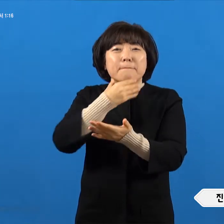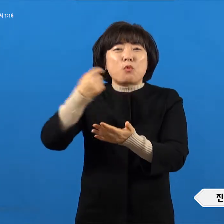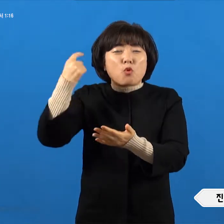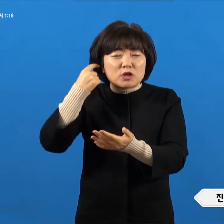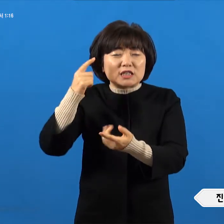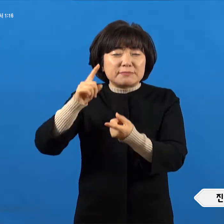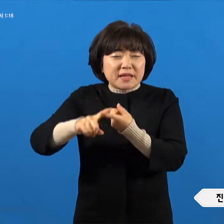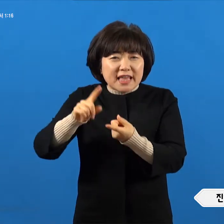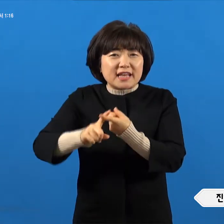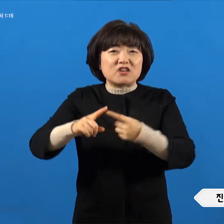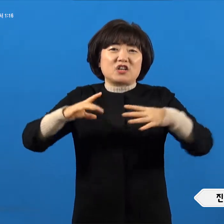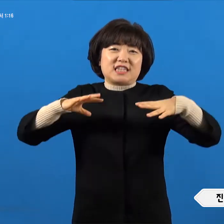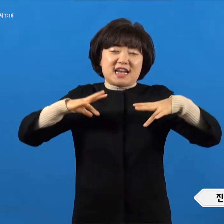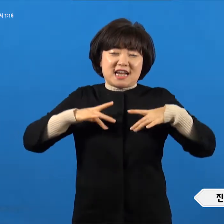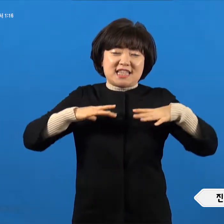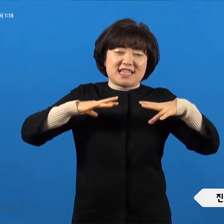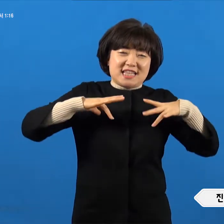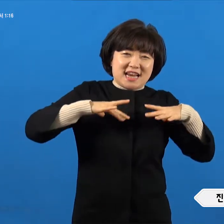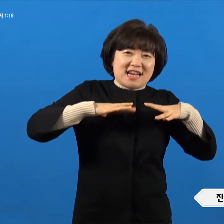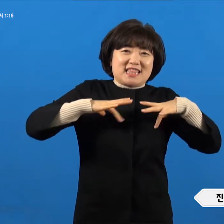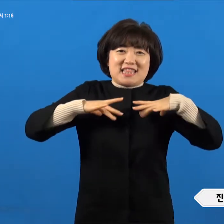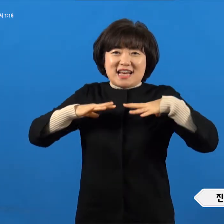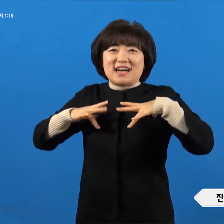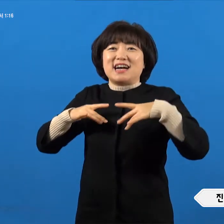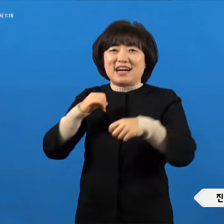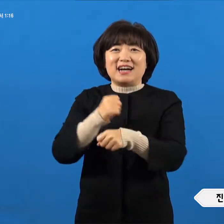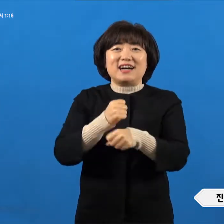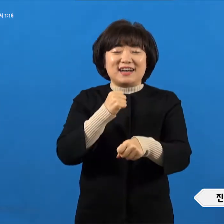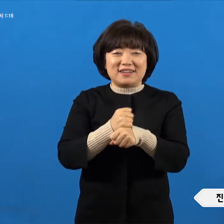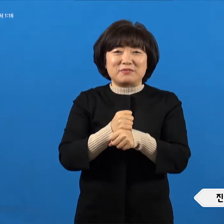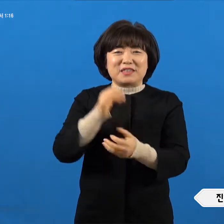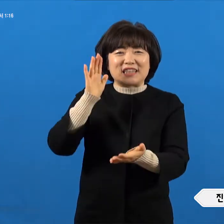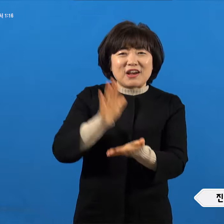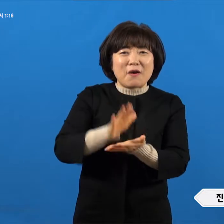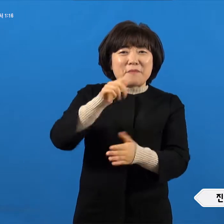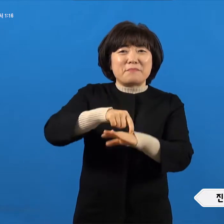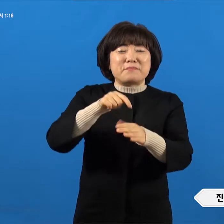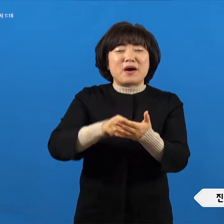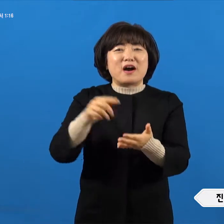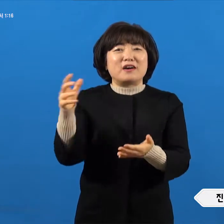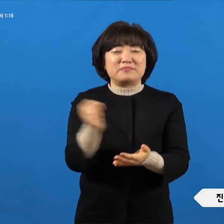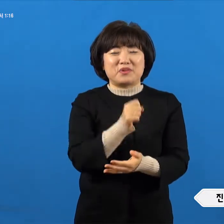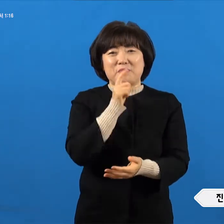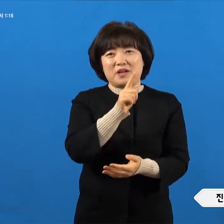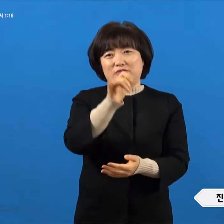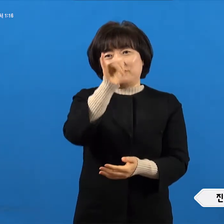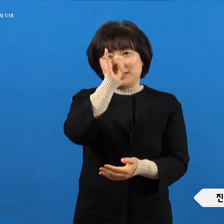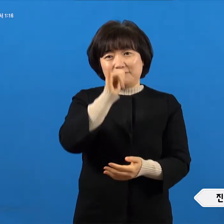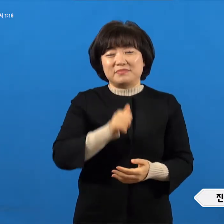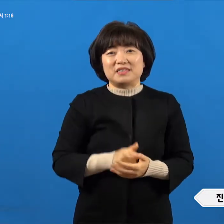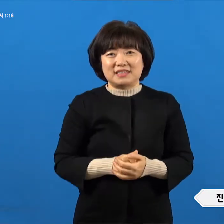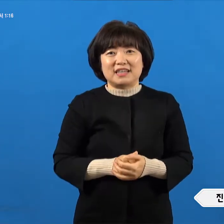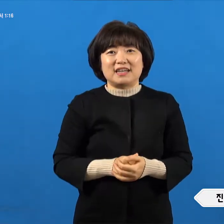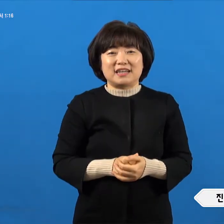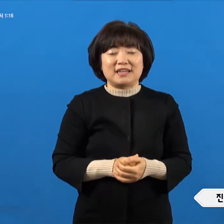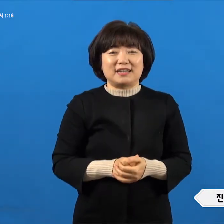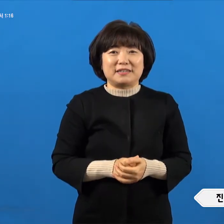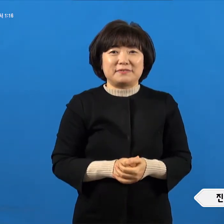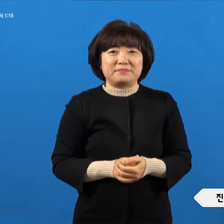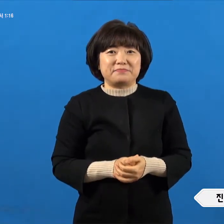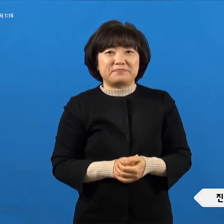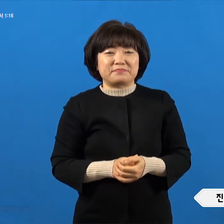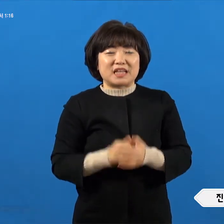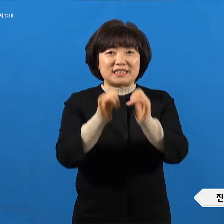복음을 자랑한다라고 그는 뜨거운 마음을 가지고 말씀하고 있음을 보게